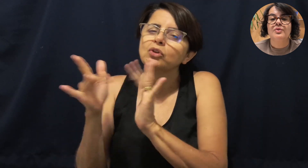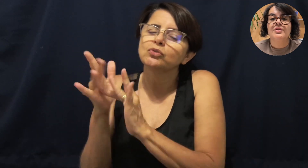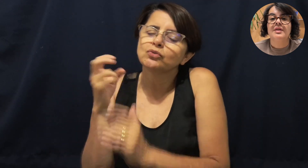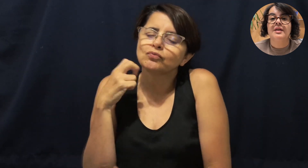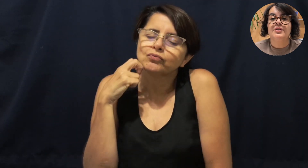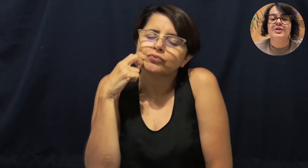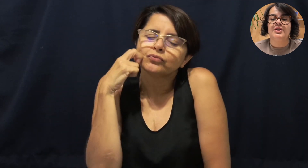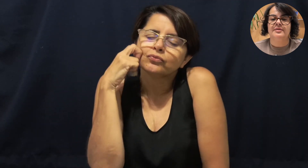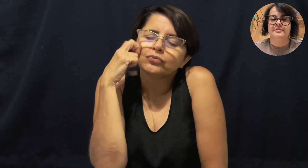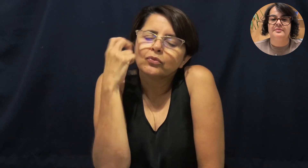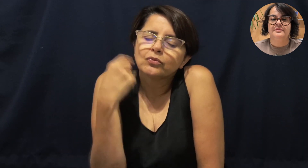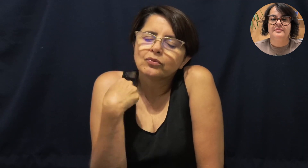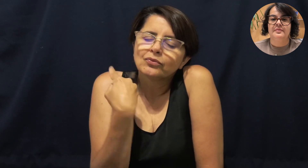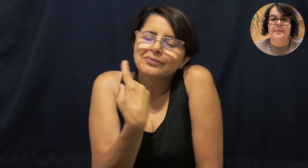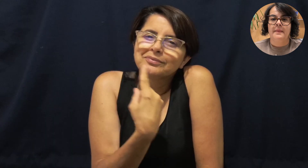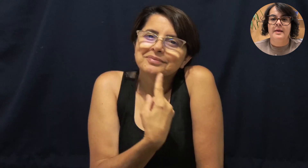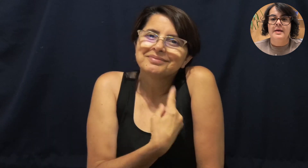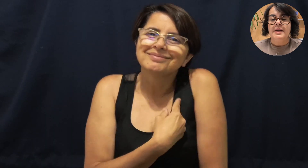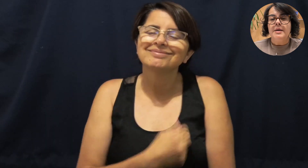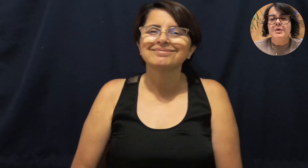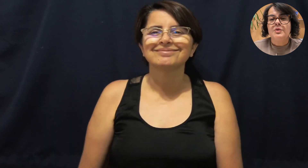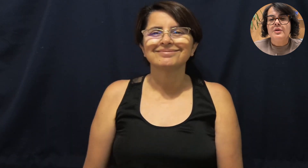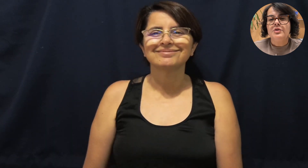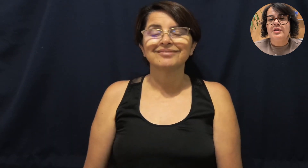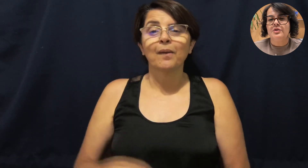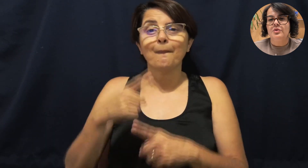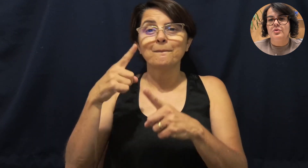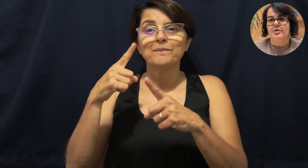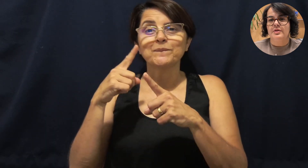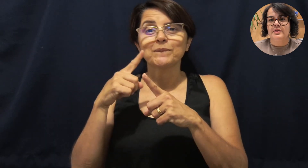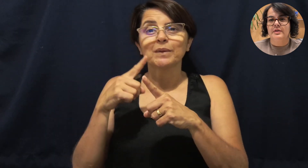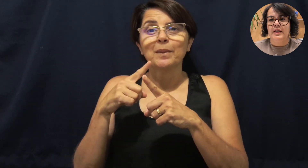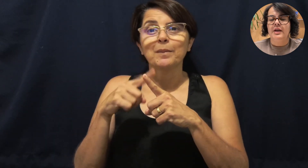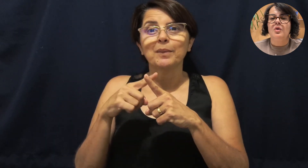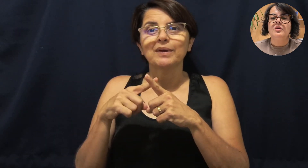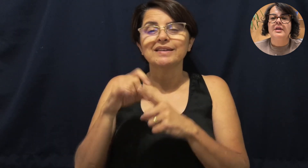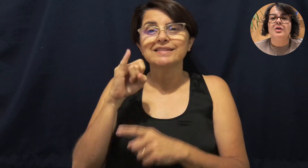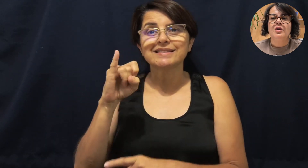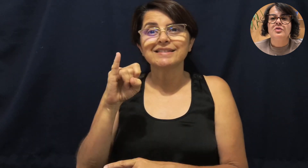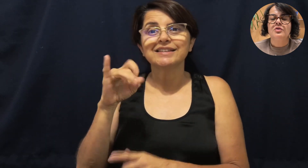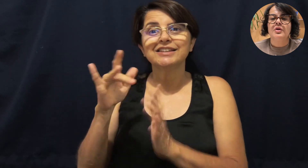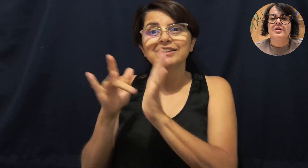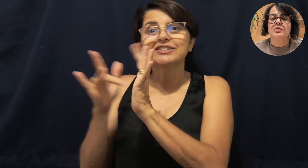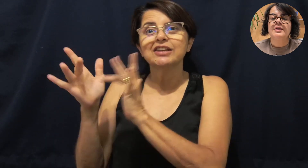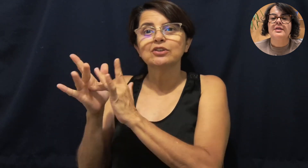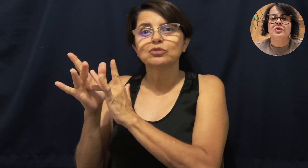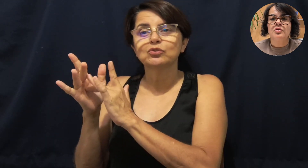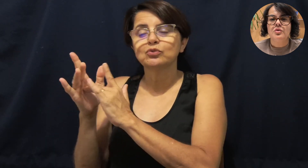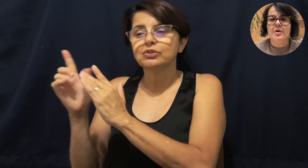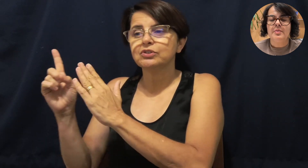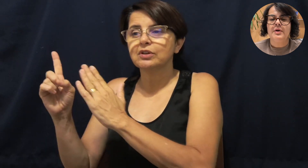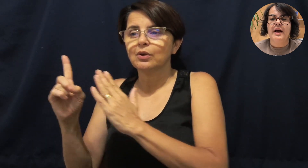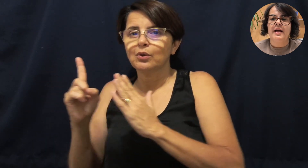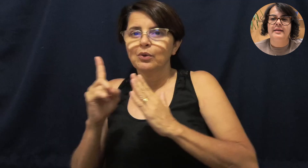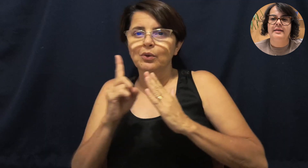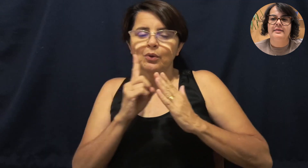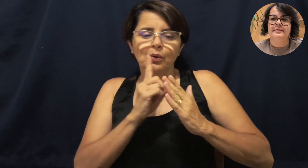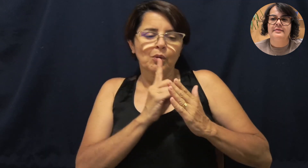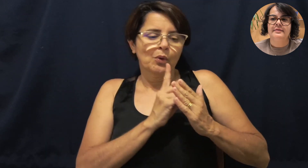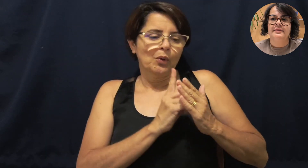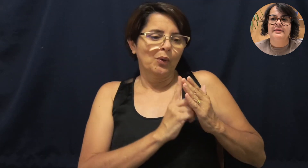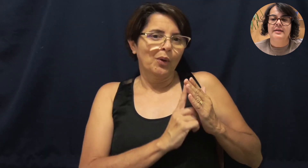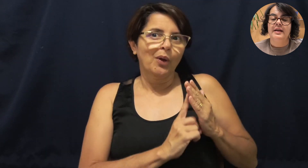nos constrange. Pois quando Jesus encontra em nossos corações a sua